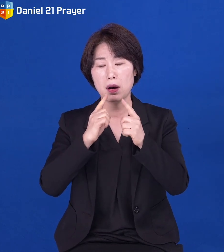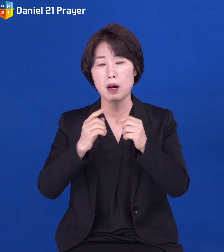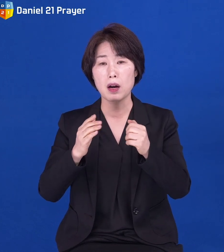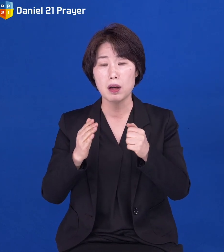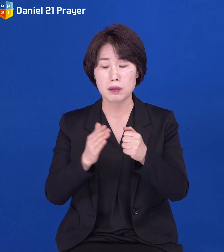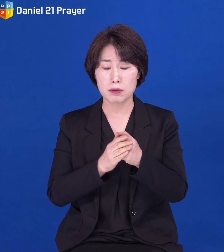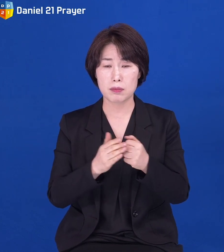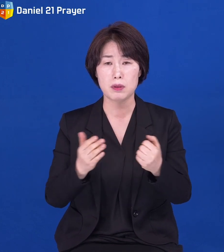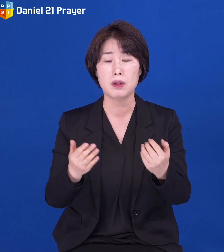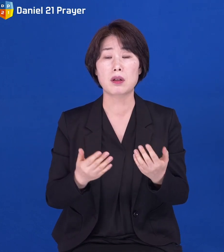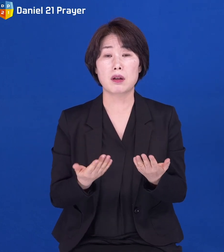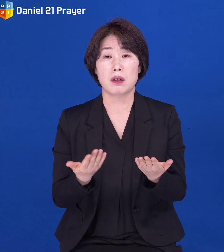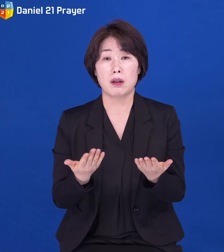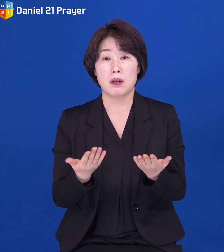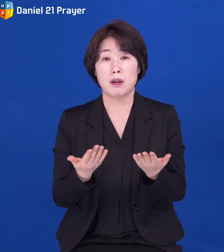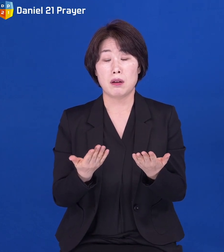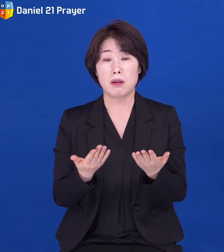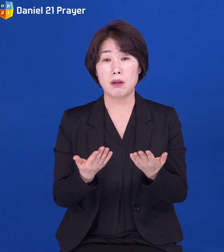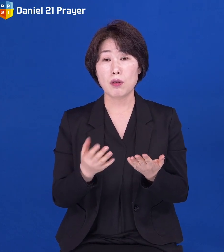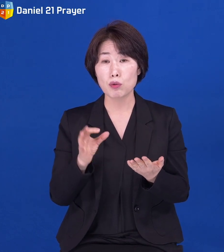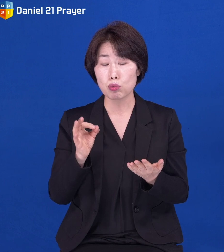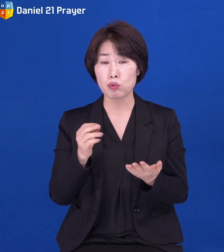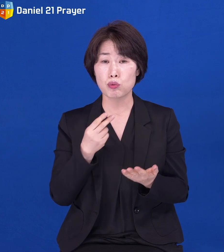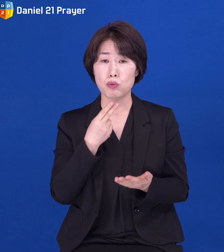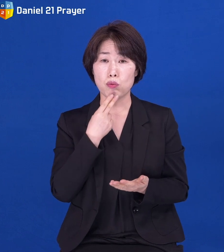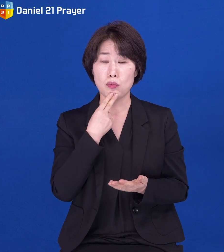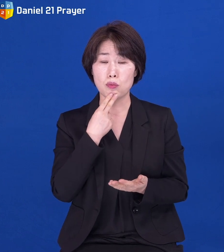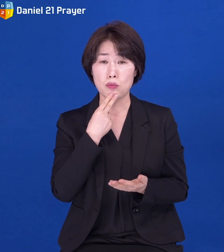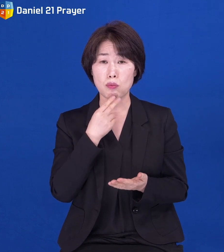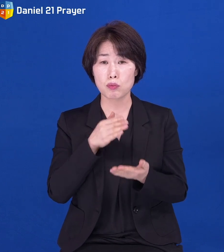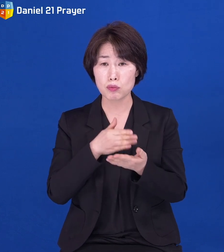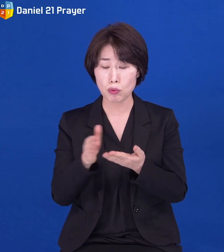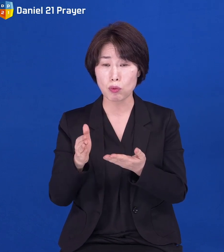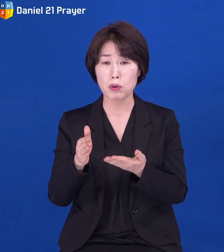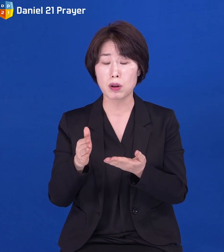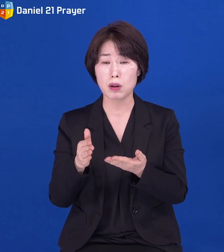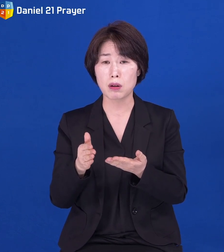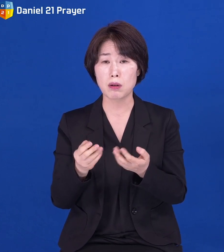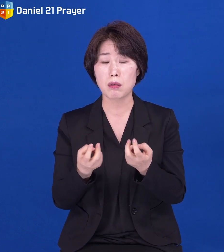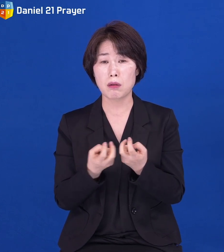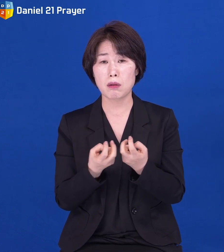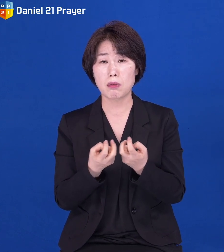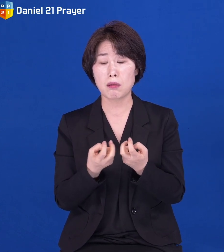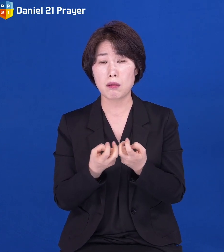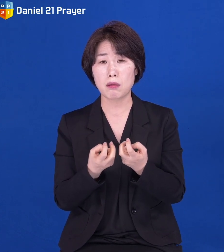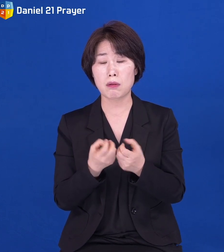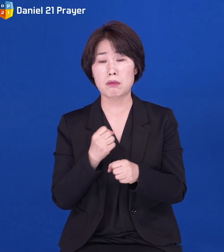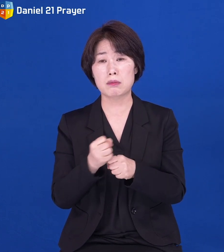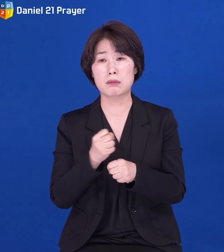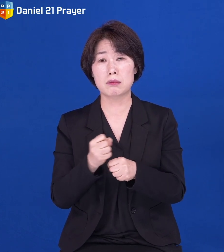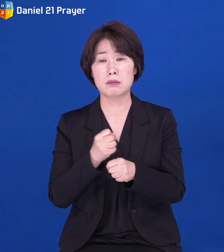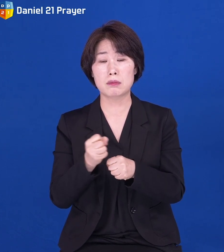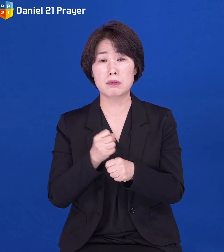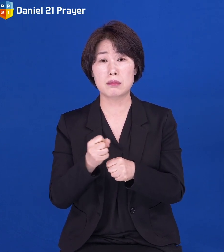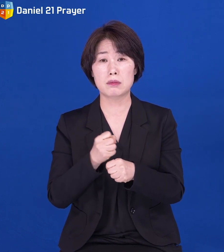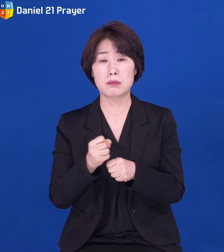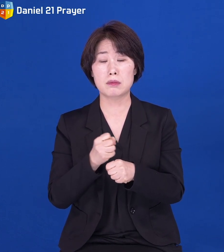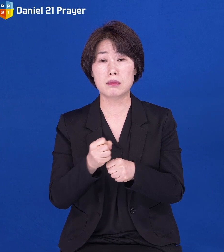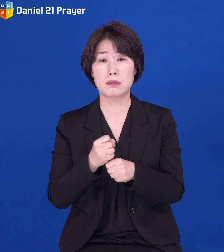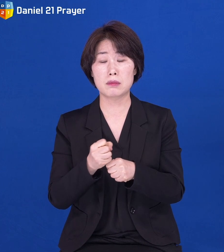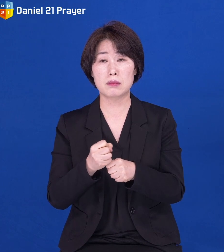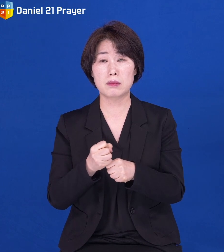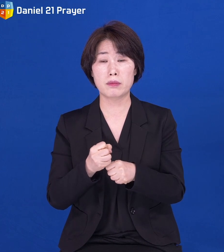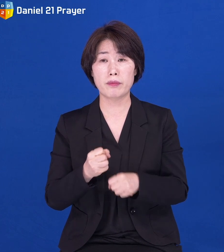넣던지 뭐 그 집을 다시 짓는다고 하셨는지 그 집에서 이제 나가게 하신 거죠. 근데 그때 저희는 이미, 저 같은